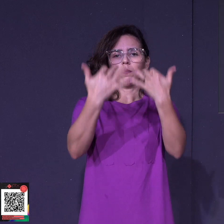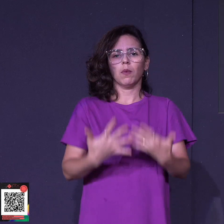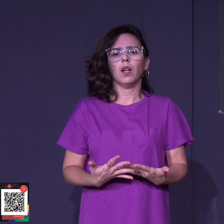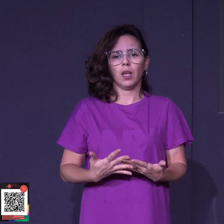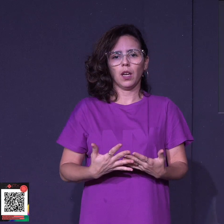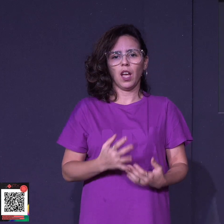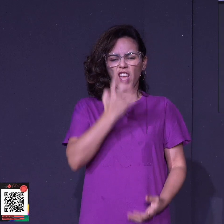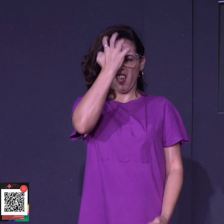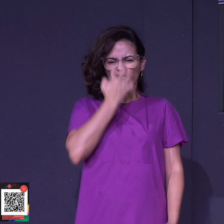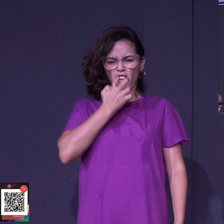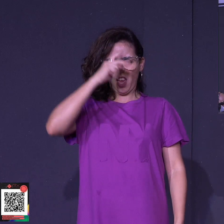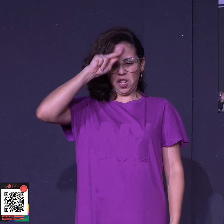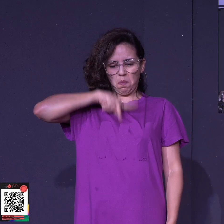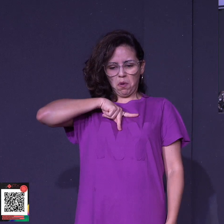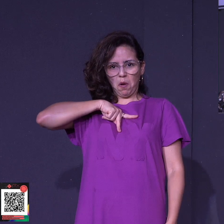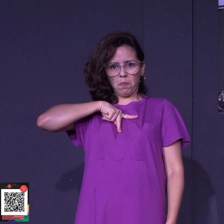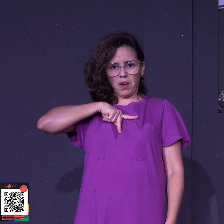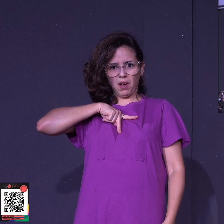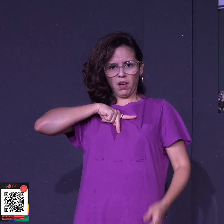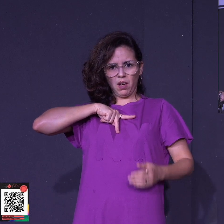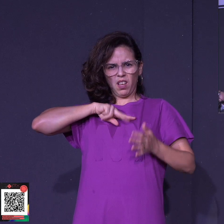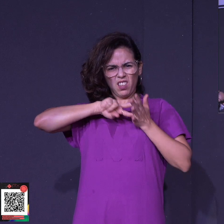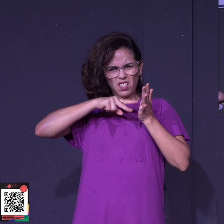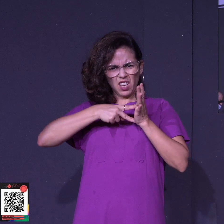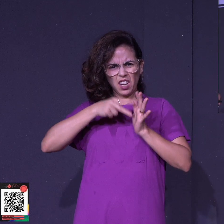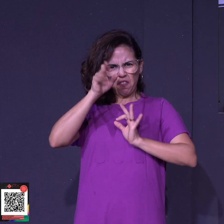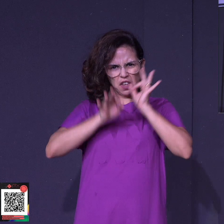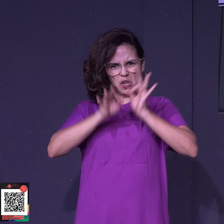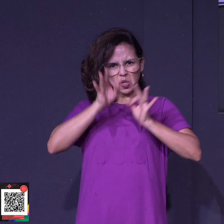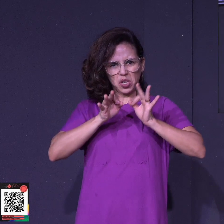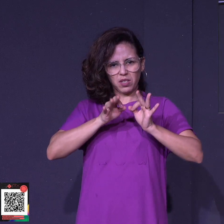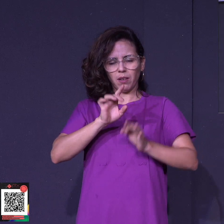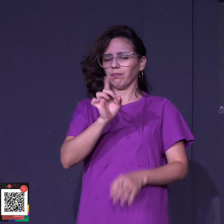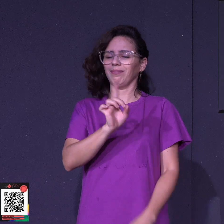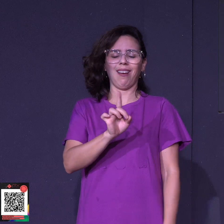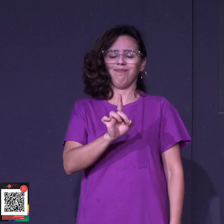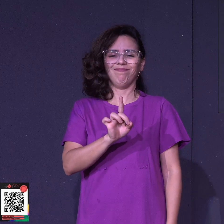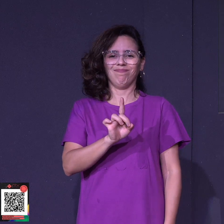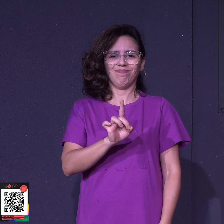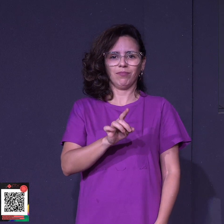não produz a justiça de Deus. Você pode repetir comigo?